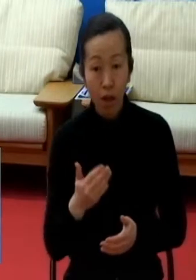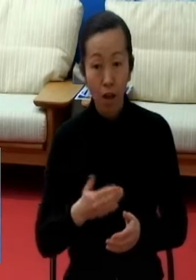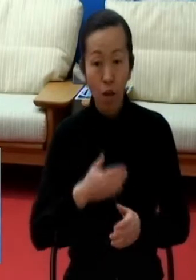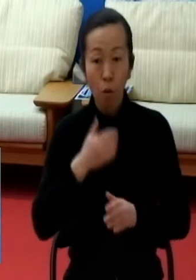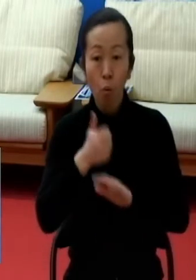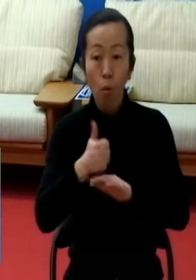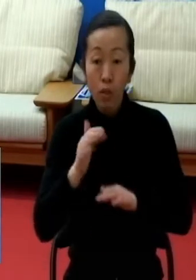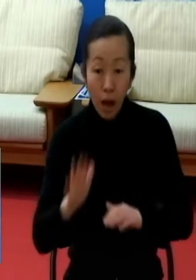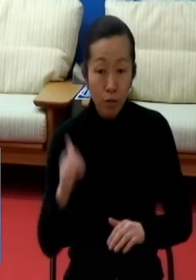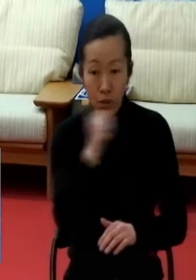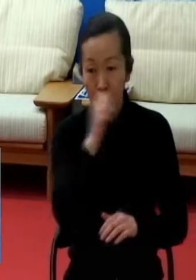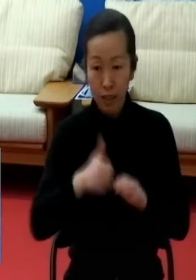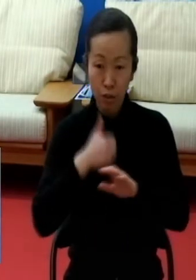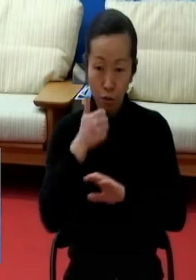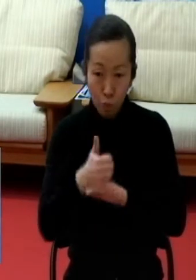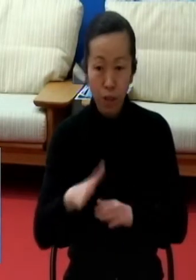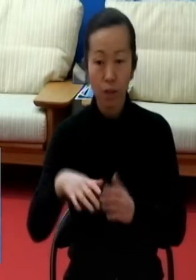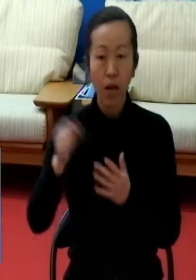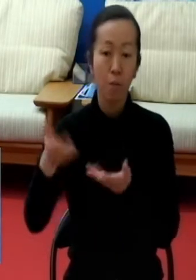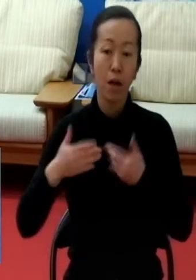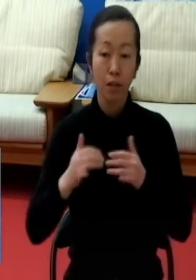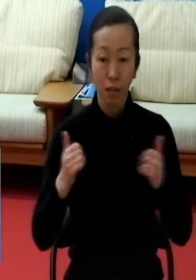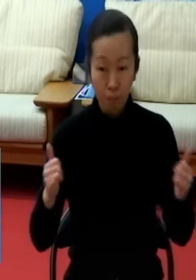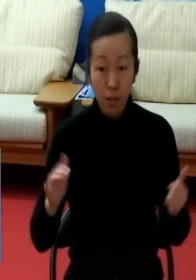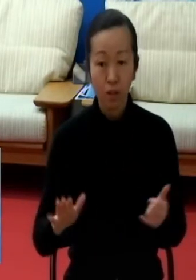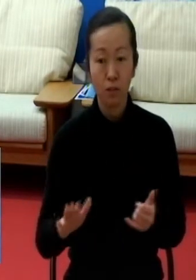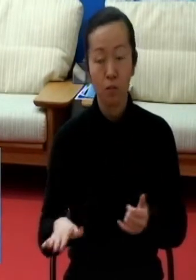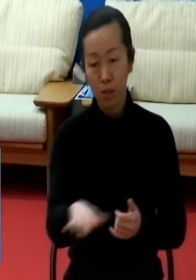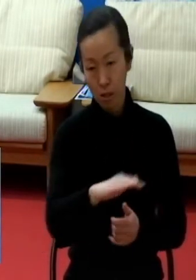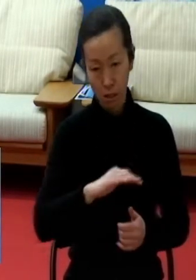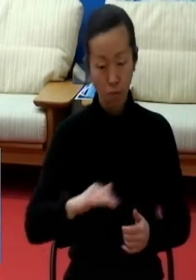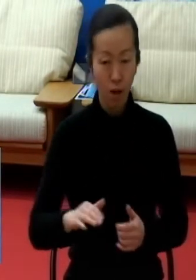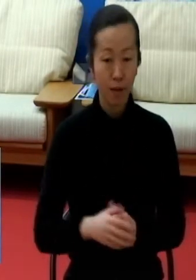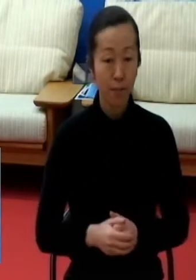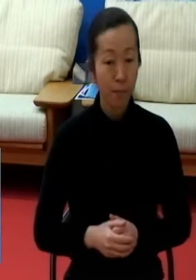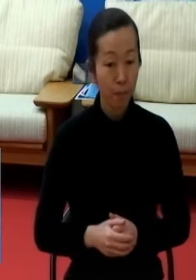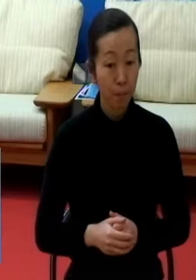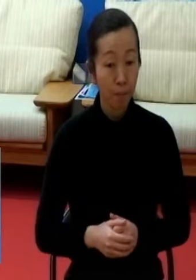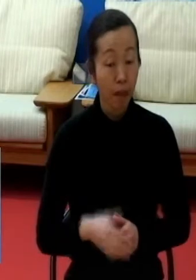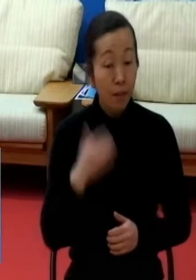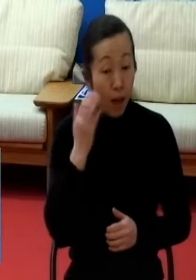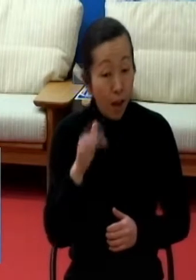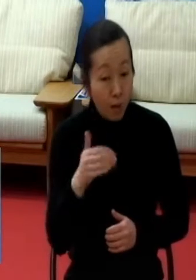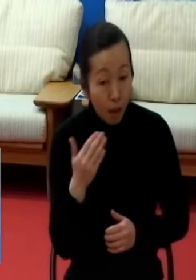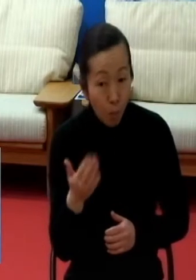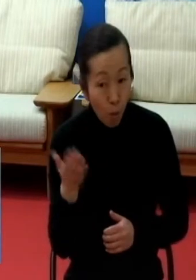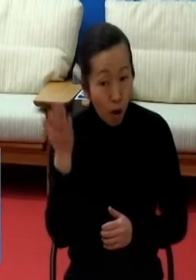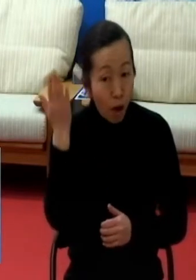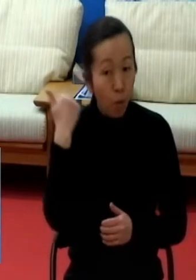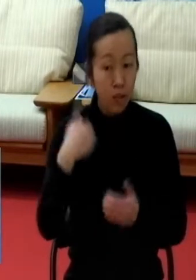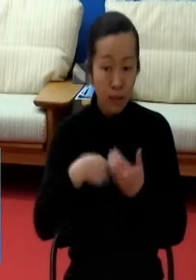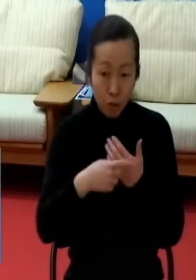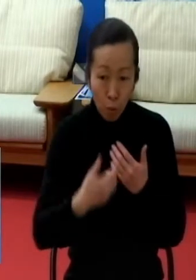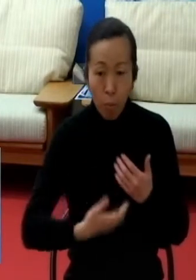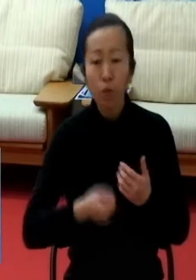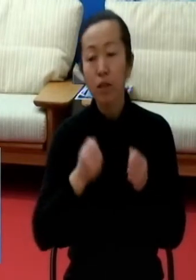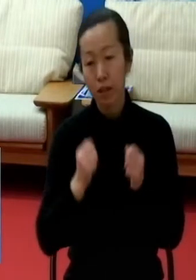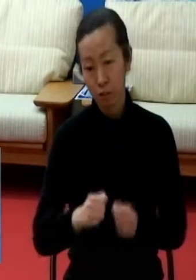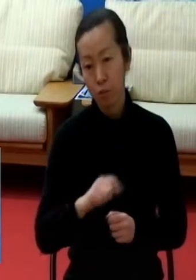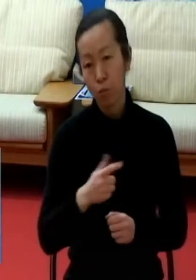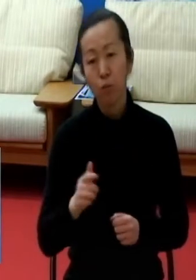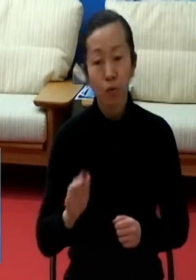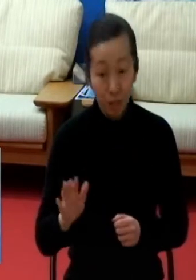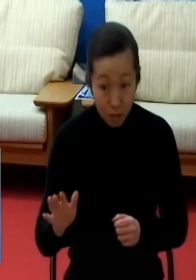택한 족속이다. 選ばれた民。 누구나 여러분 과거의 상처를 가지고 있습니다. 誰でも過去に傷を持っています。